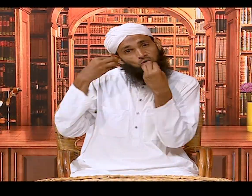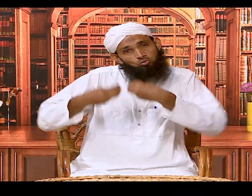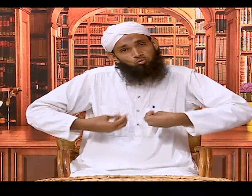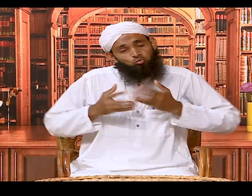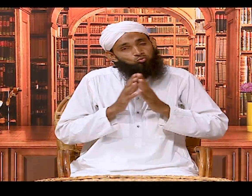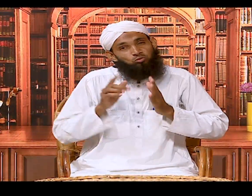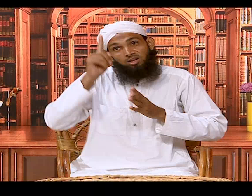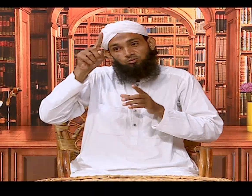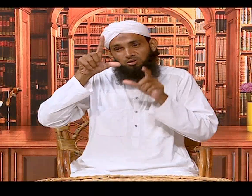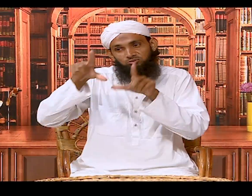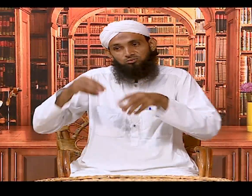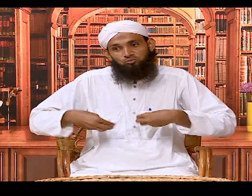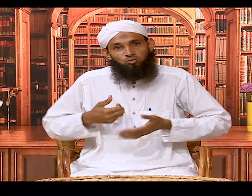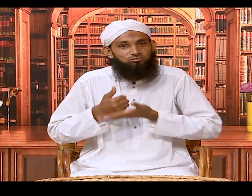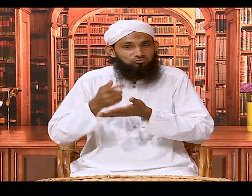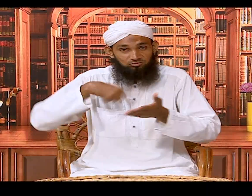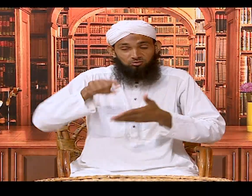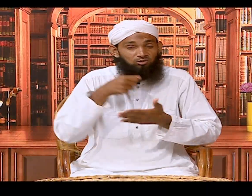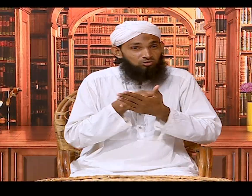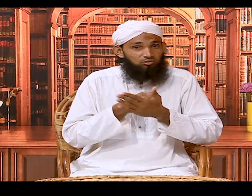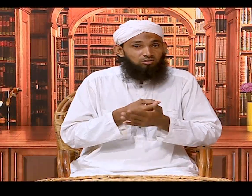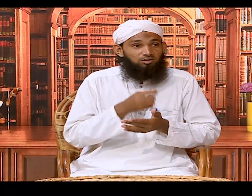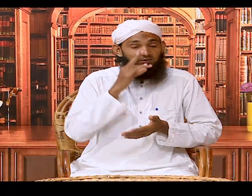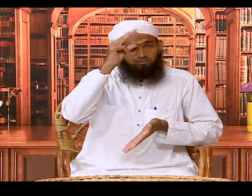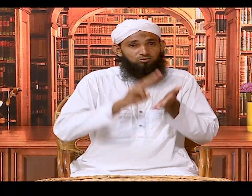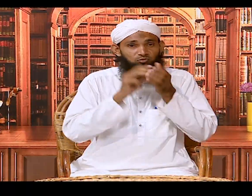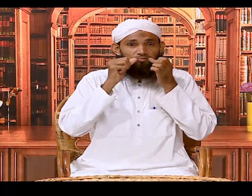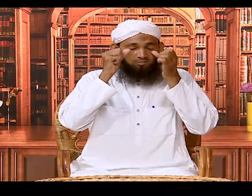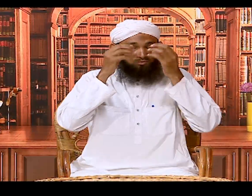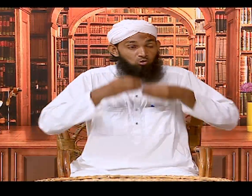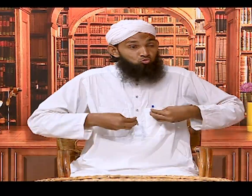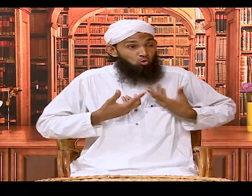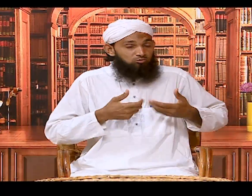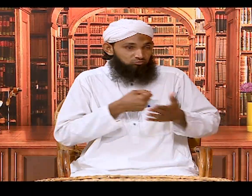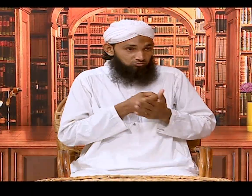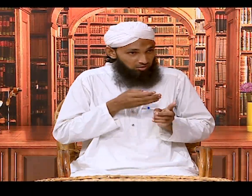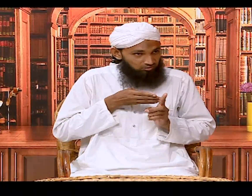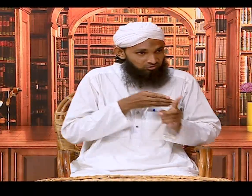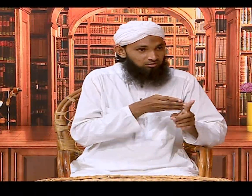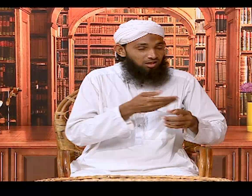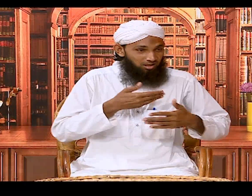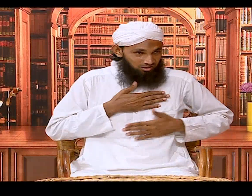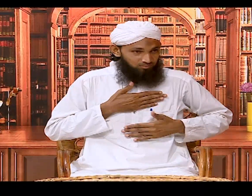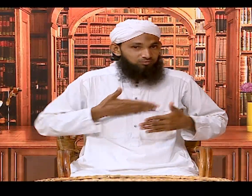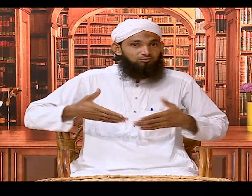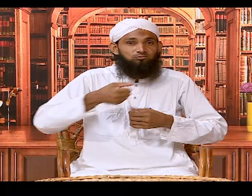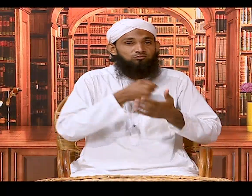جا۔ رضائے مصطفیٰ پانے کی کوشش کیجیے۔ اے عاشقان رسول، ہمیں بھی چاہیے ہم بھی محبوب خدا